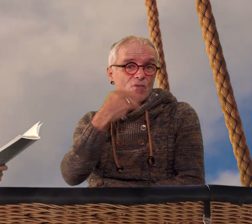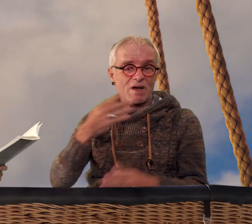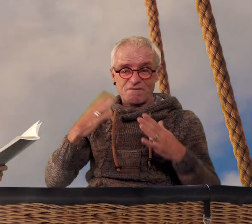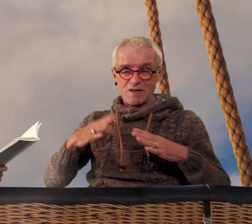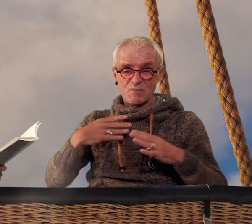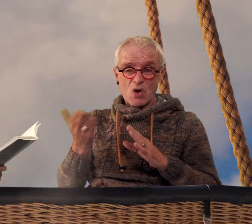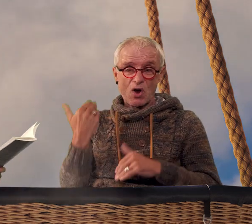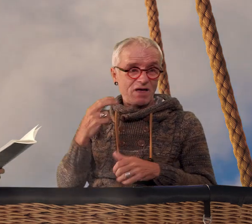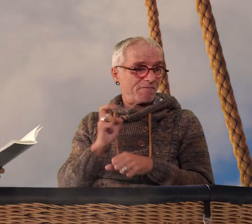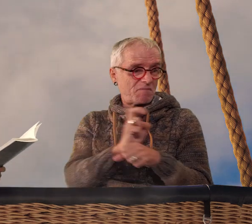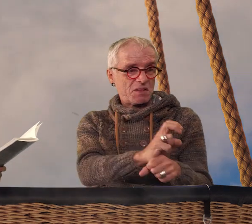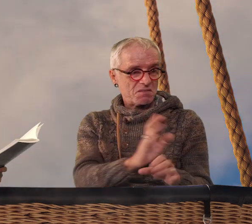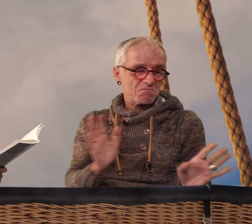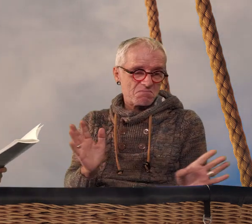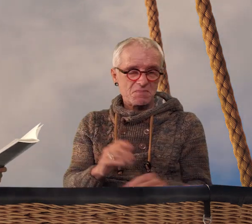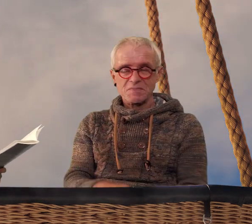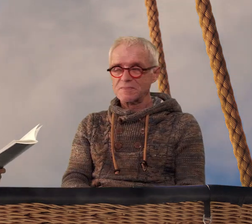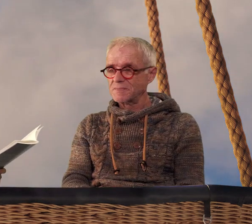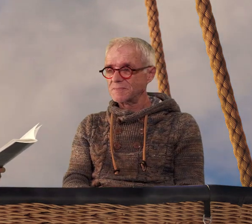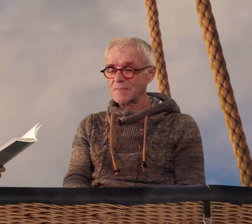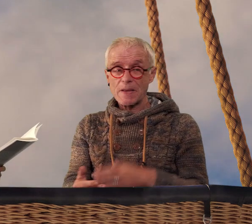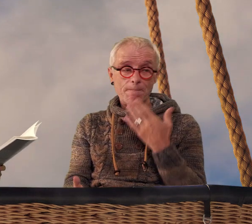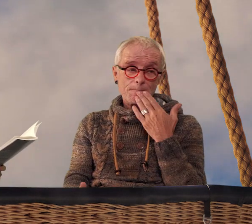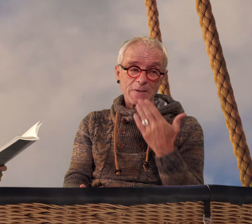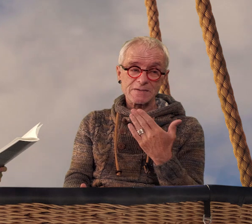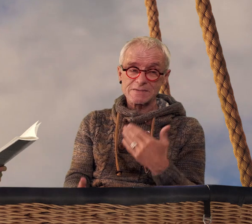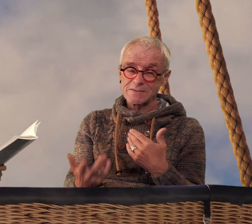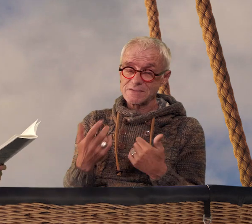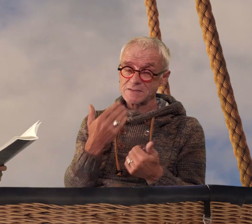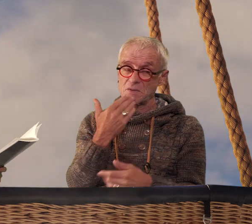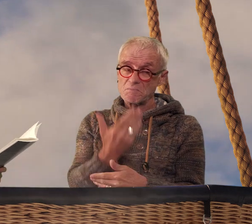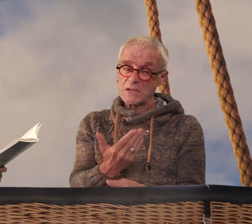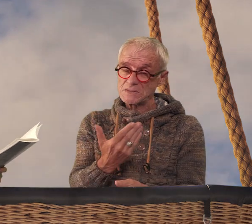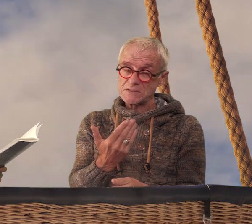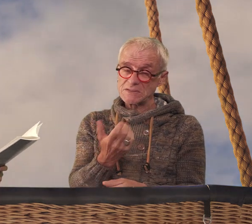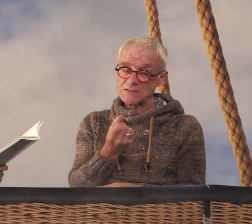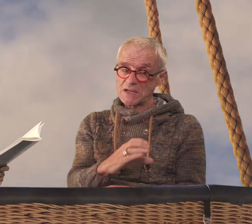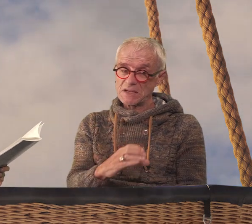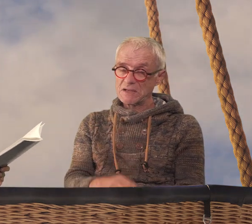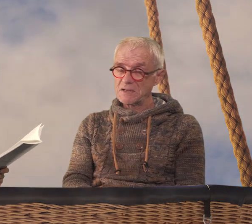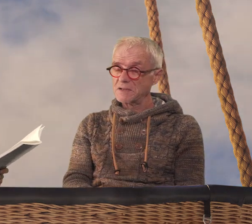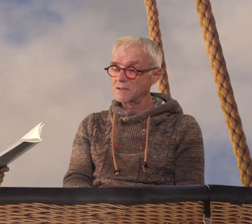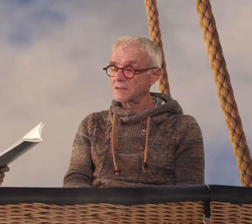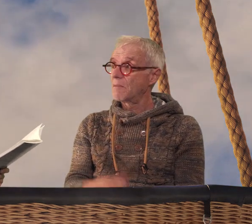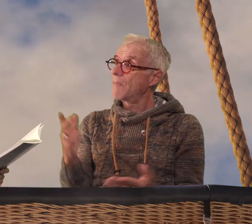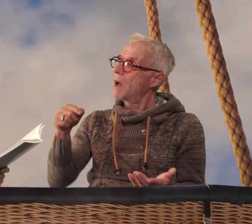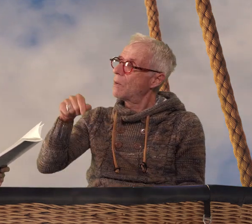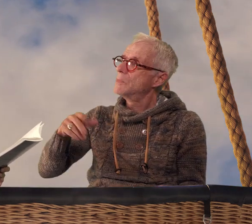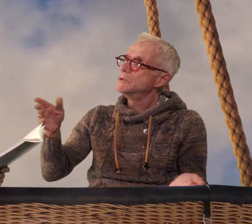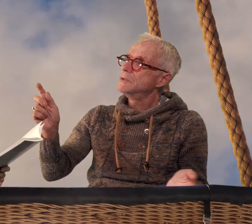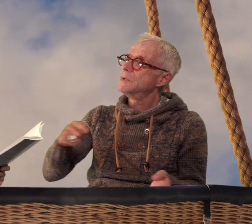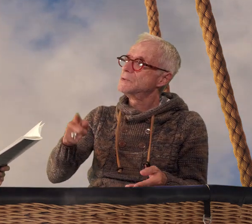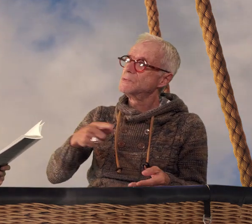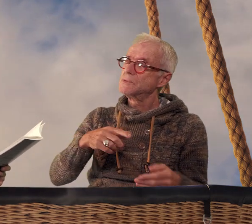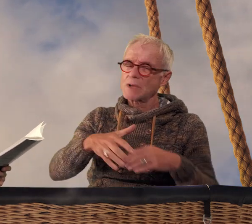traînerai mes habits et je vous les prêterai. » Merci, » répondis-je sèchement. « Bah, nécessité fait loi,